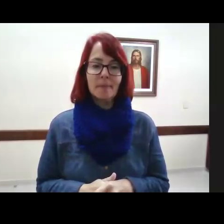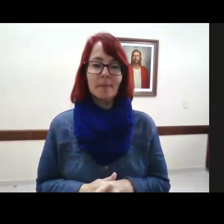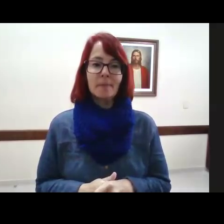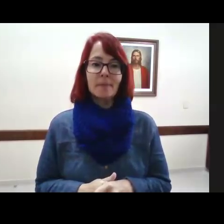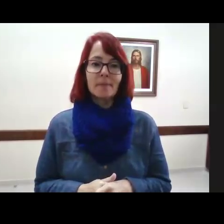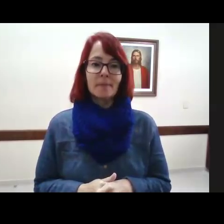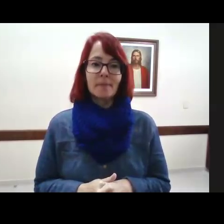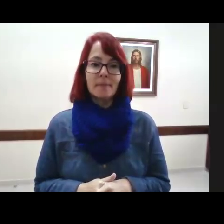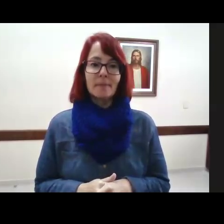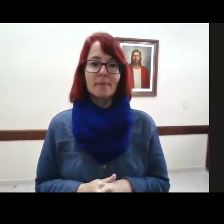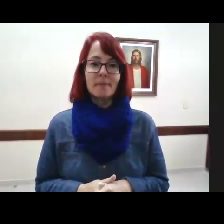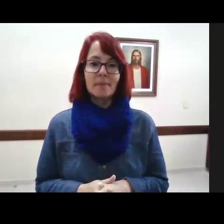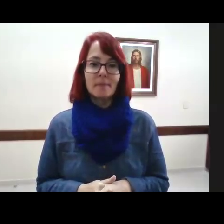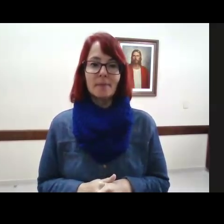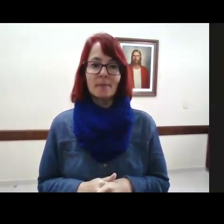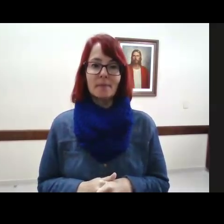É,